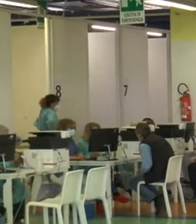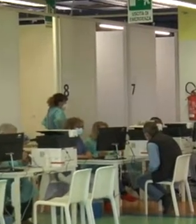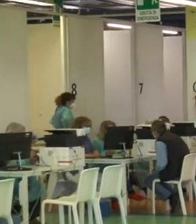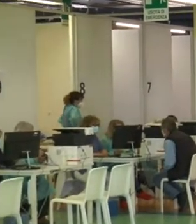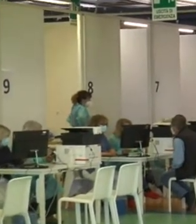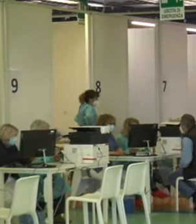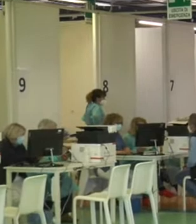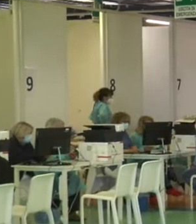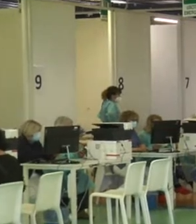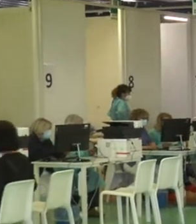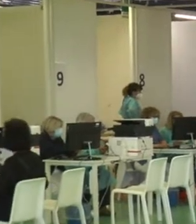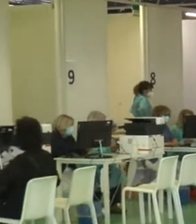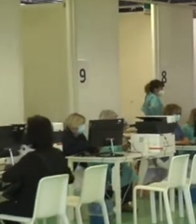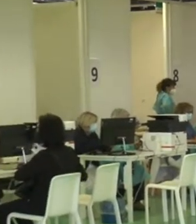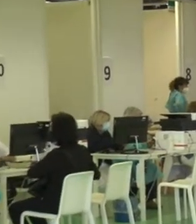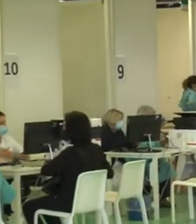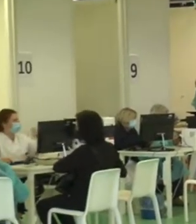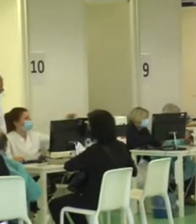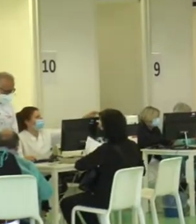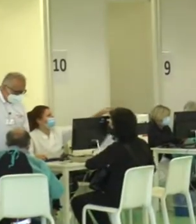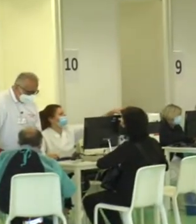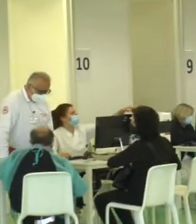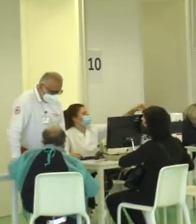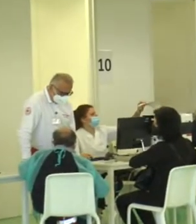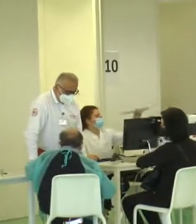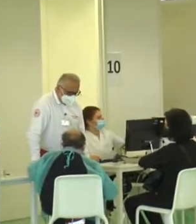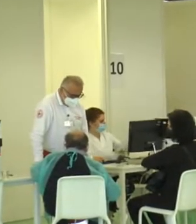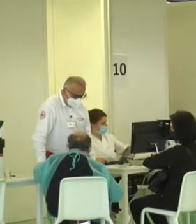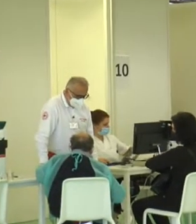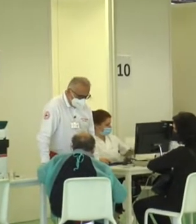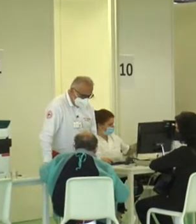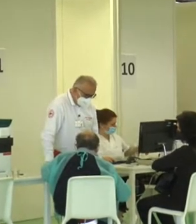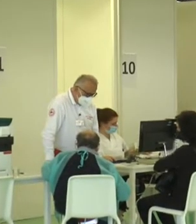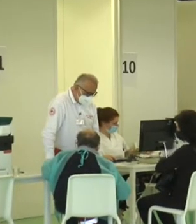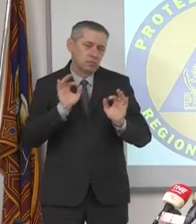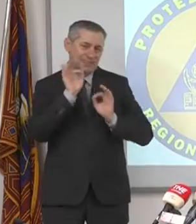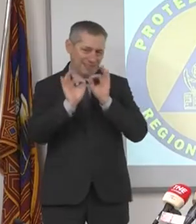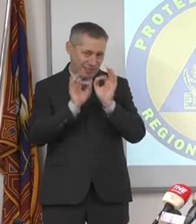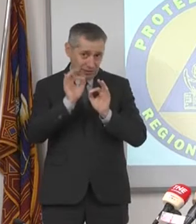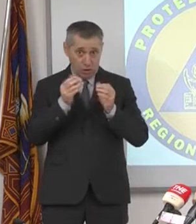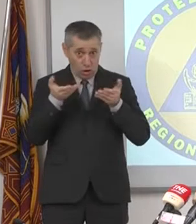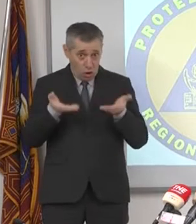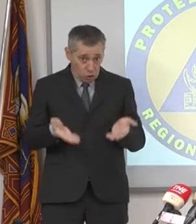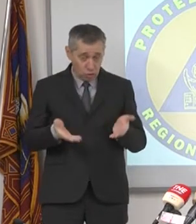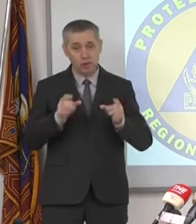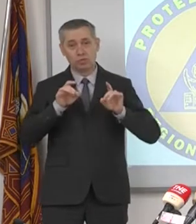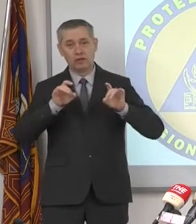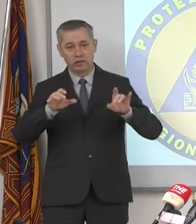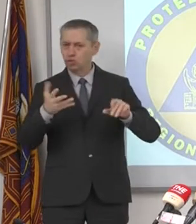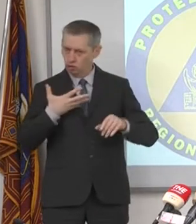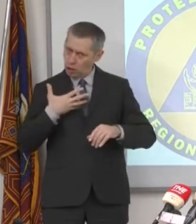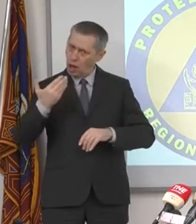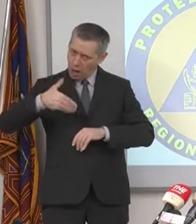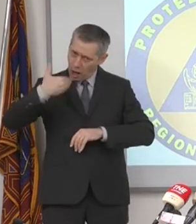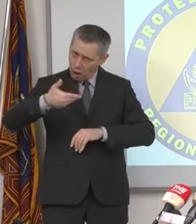virare verso il bello. Lo conferma anche l'assessore regionale alla sanità Manuela Lanzarin. Oggi il virus c'è